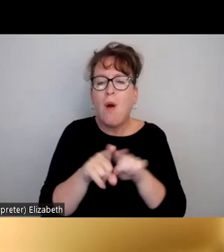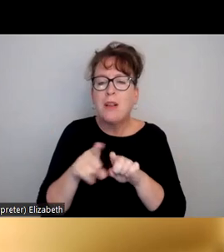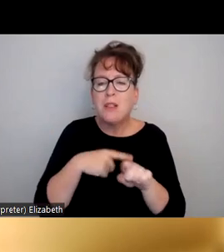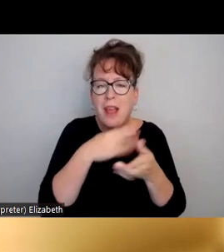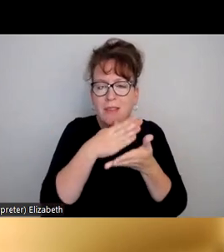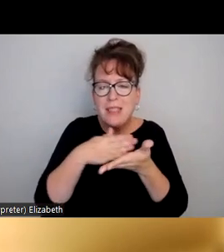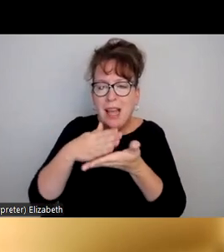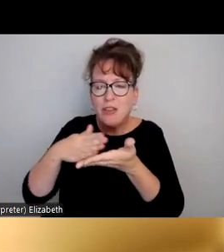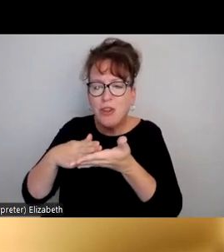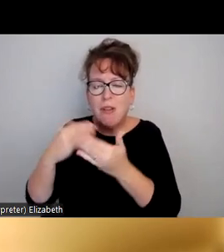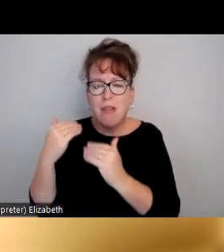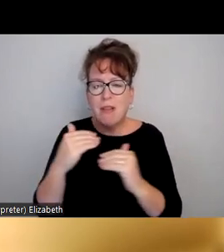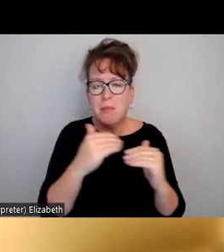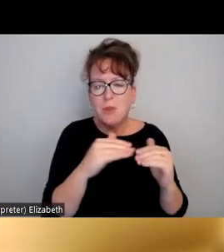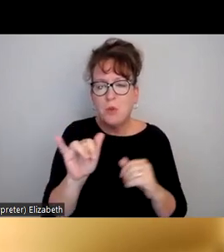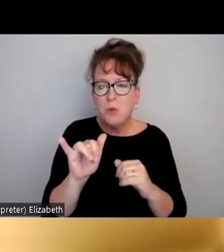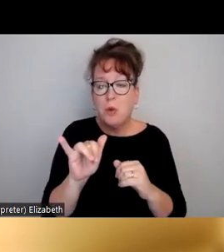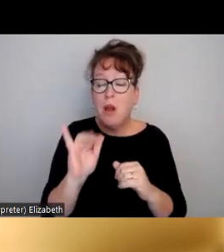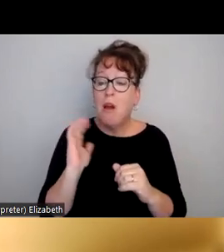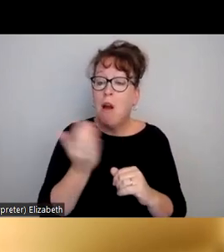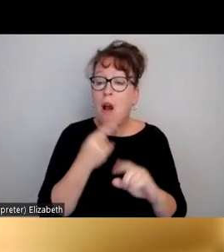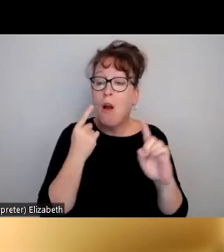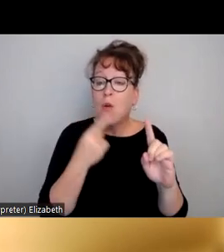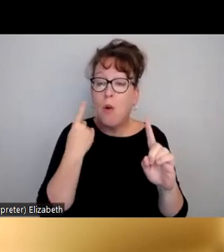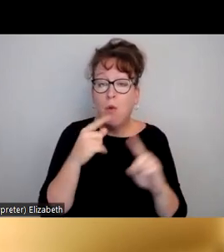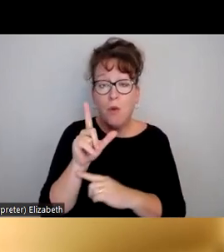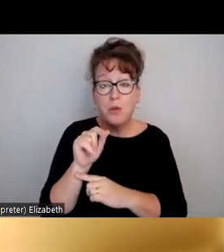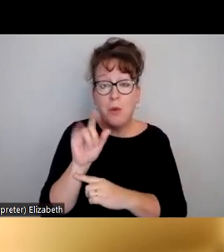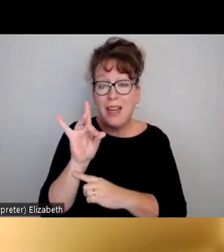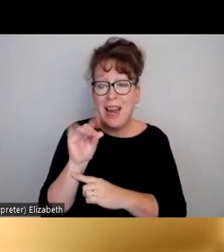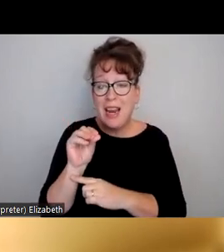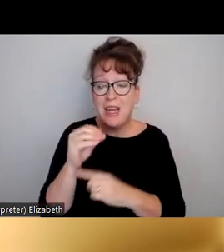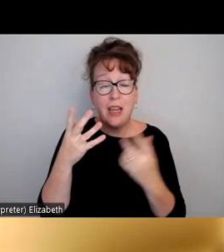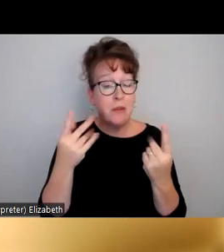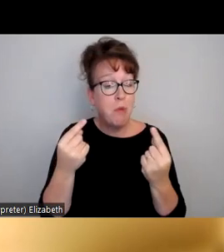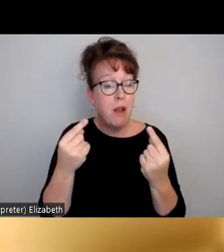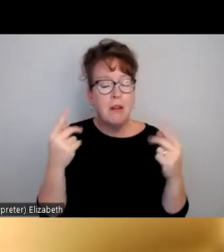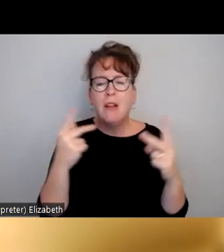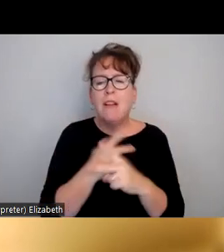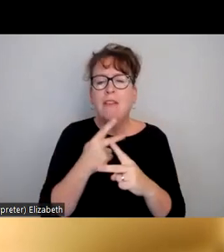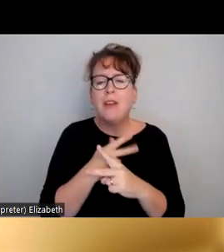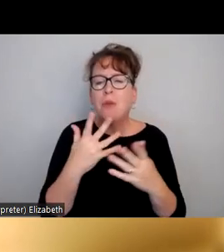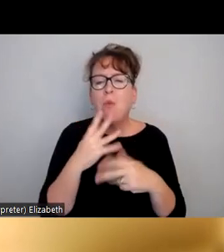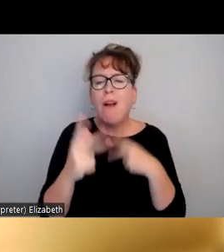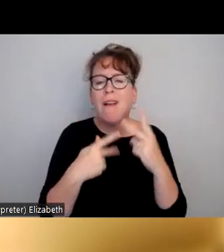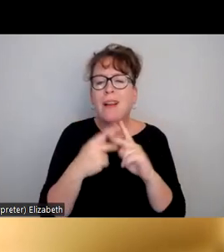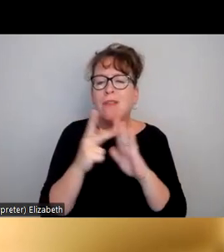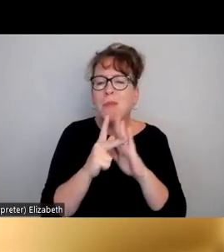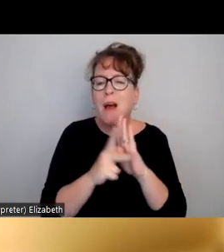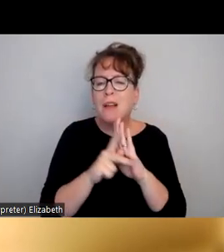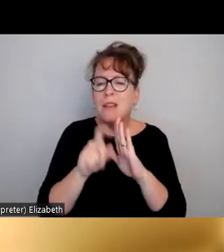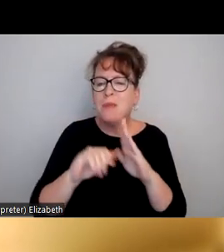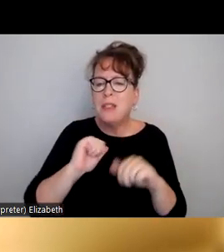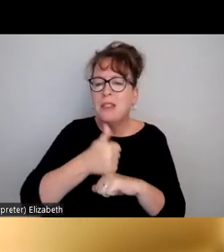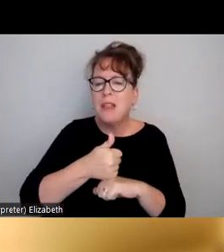gas invernadero o el Greenhouse gas eh nosotros estamos tratando de ver